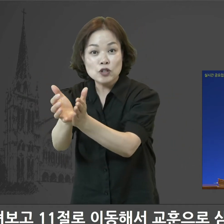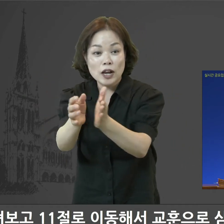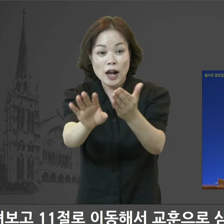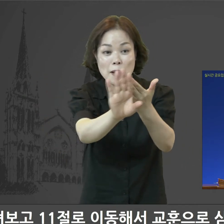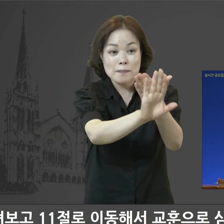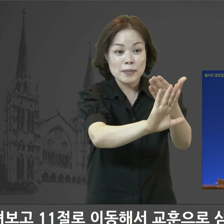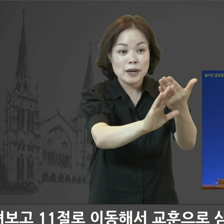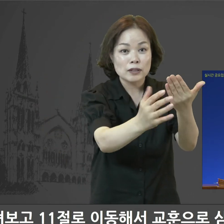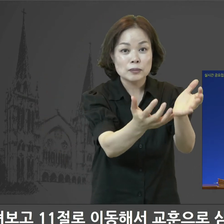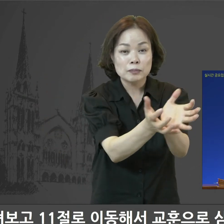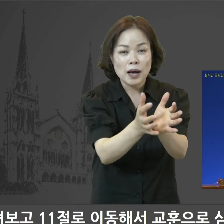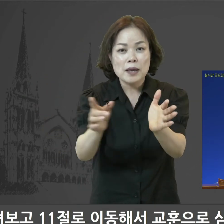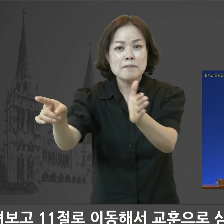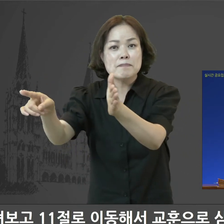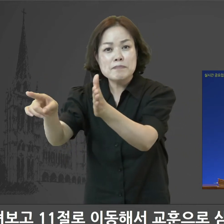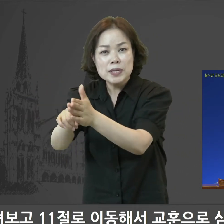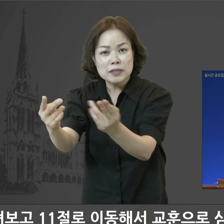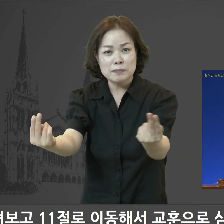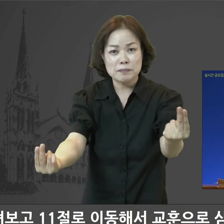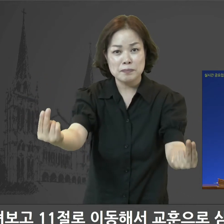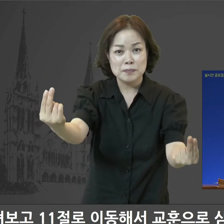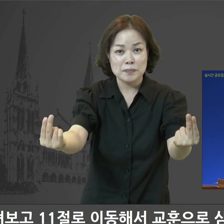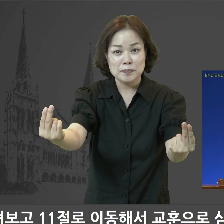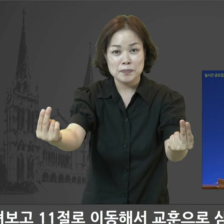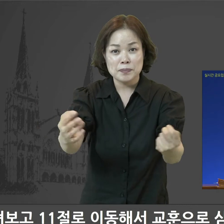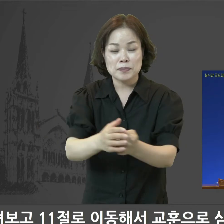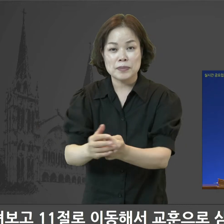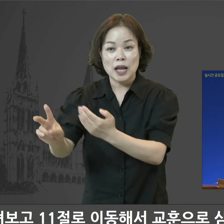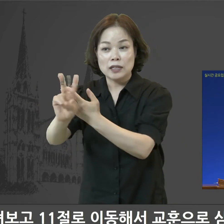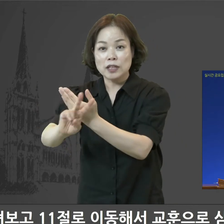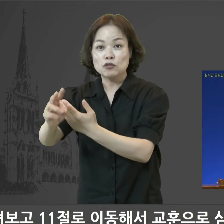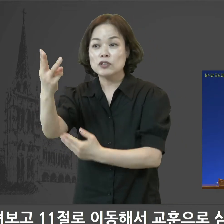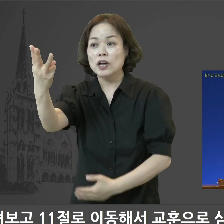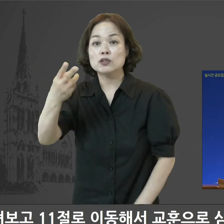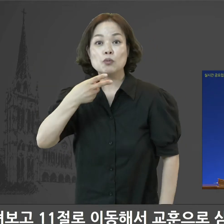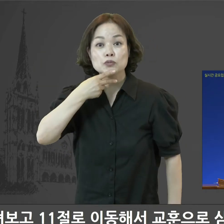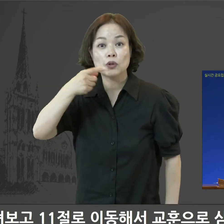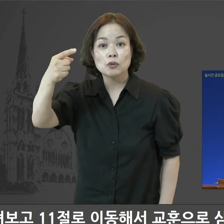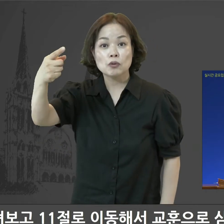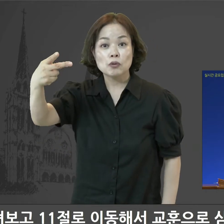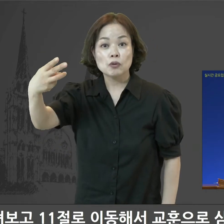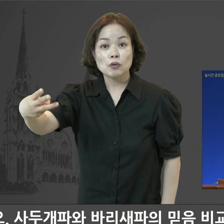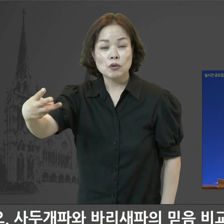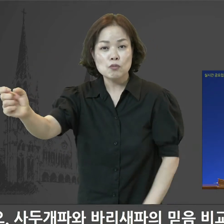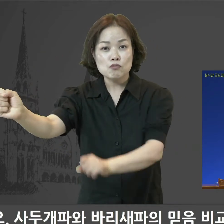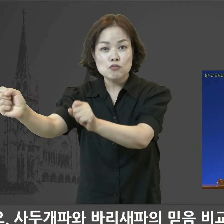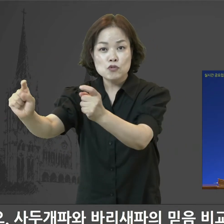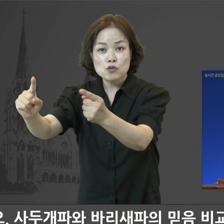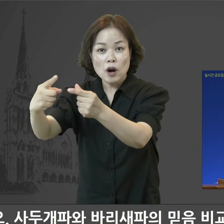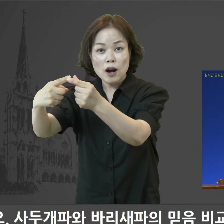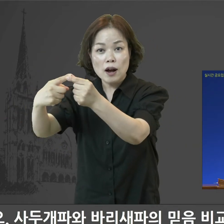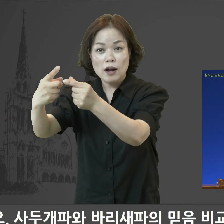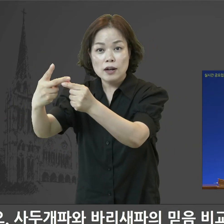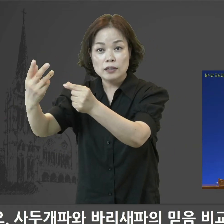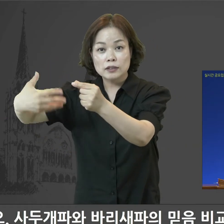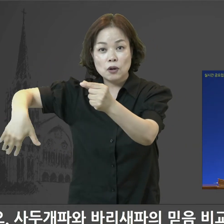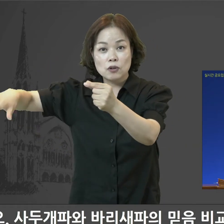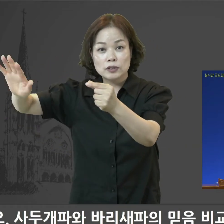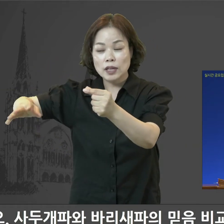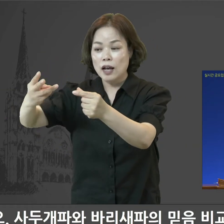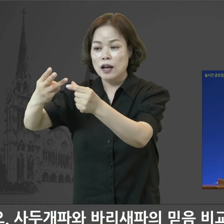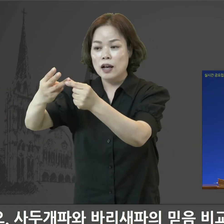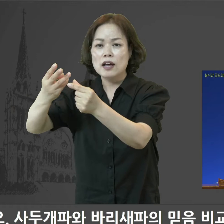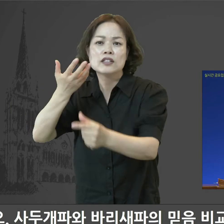믿음 비교합니다. 사두개인들은 세 가지가 없다 그랬습니다. 뭐가 없다 그랬습니까? 부활, 천사, 영이